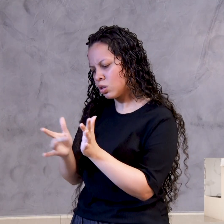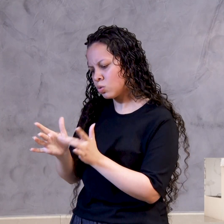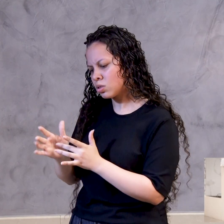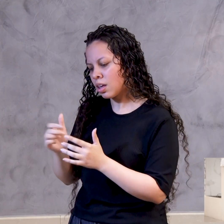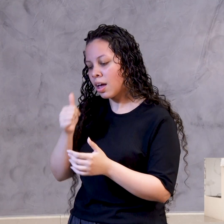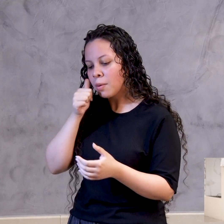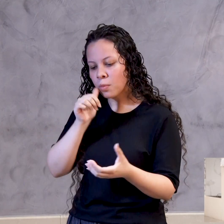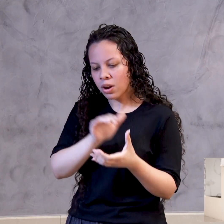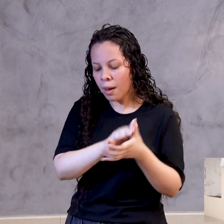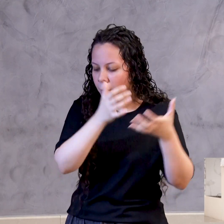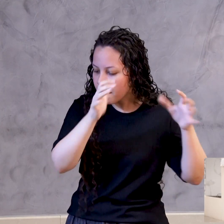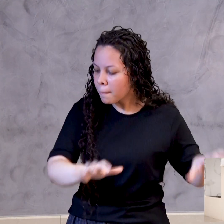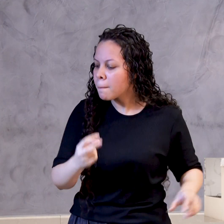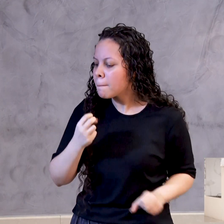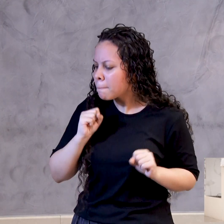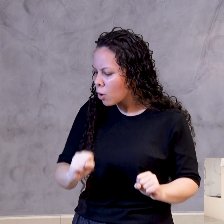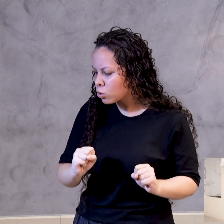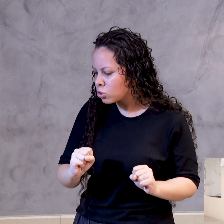disse: não.